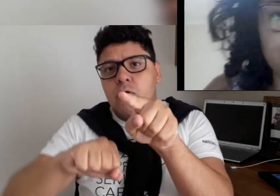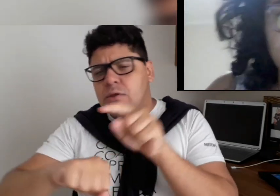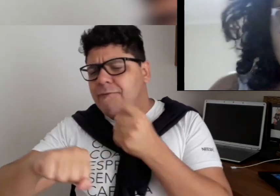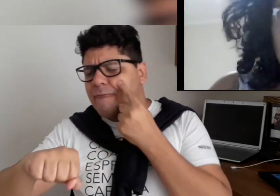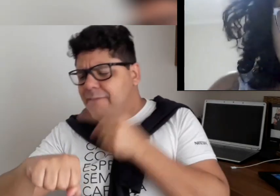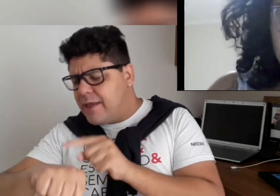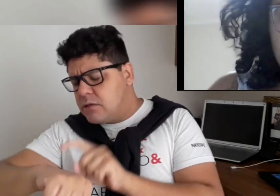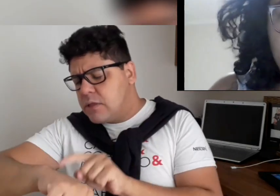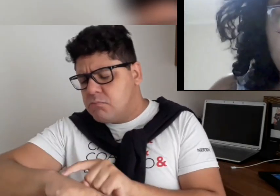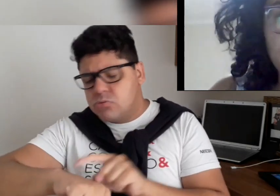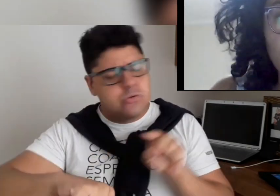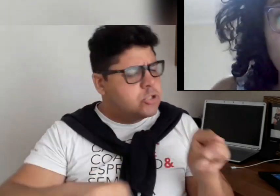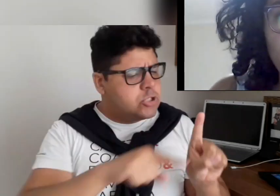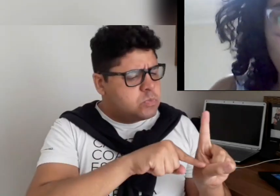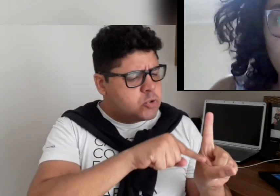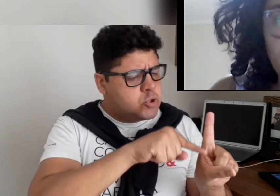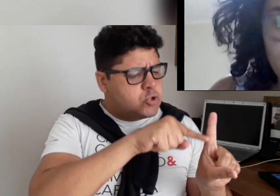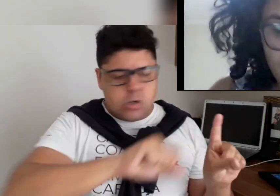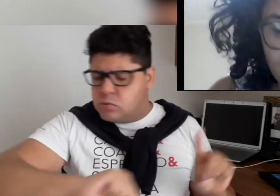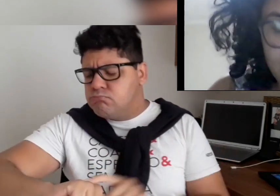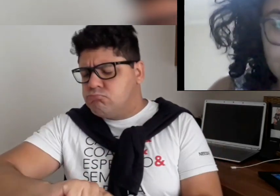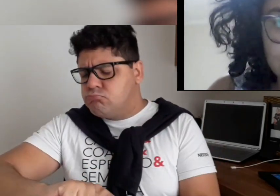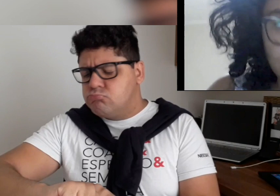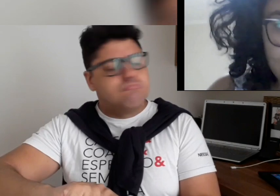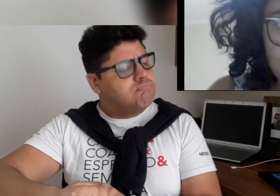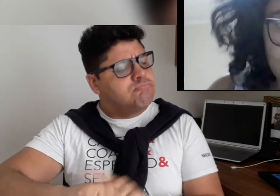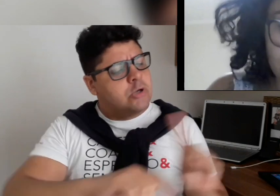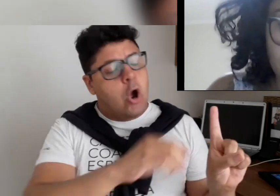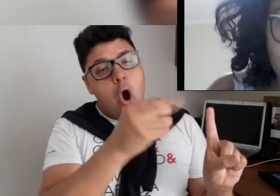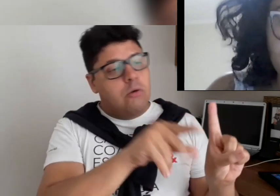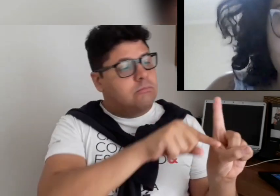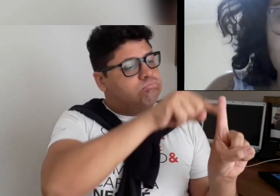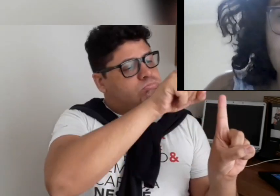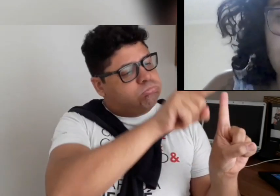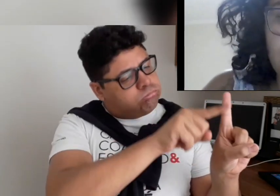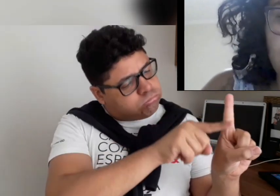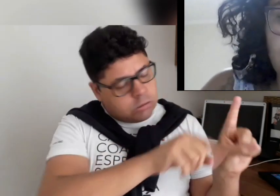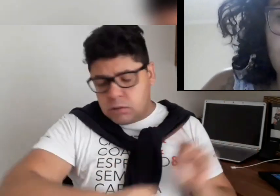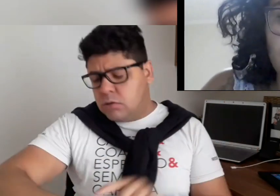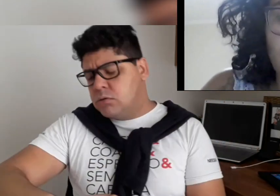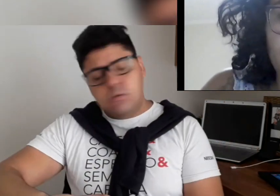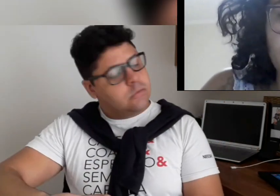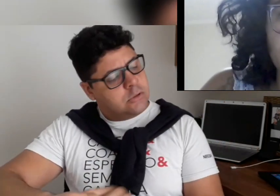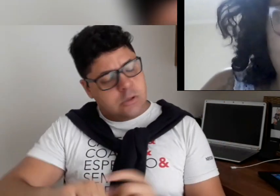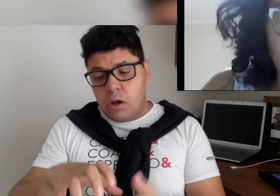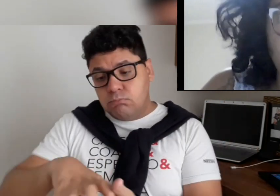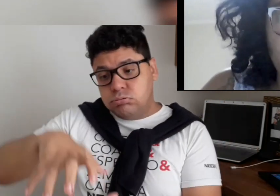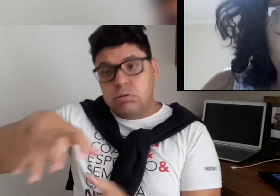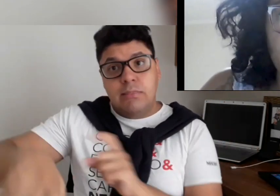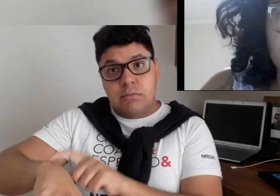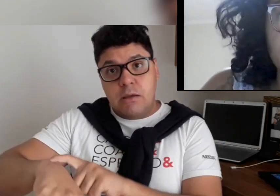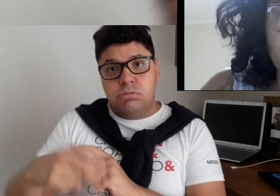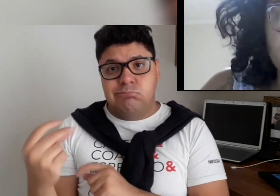determinada temperatura, né? Então, conforme a variação da temperatura e o aumento do